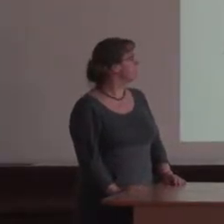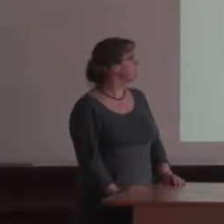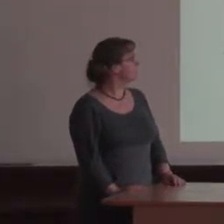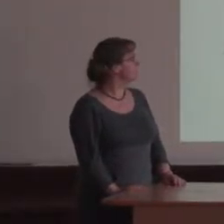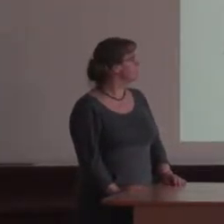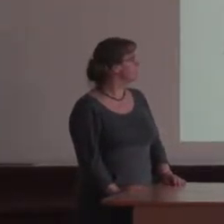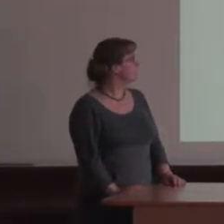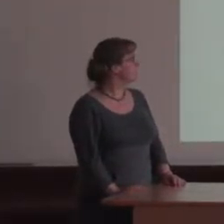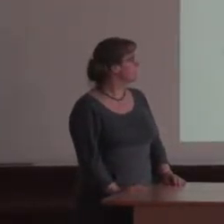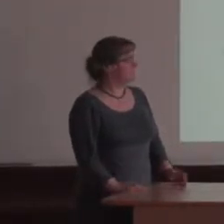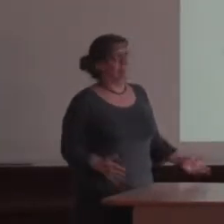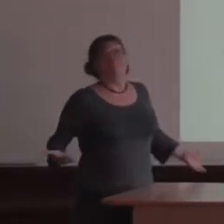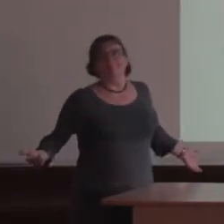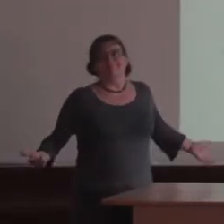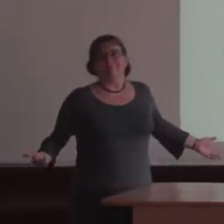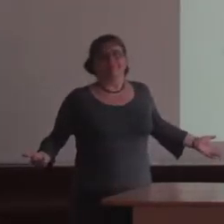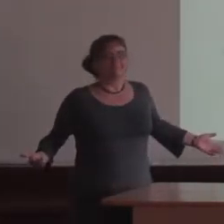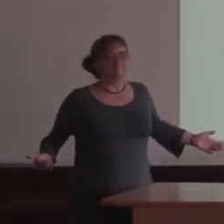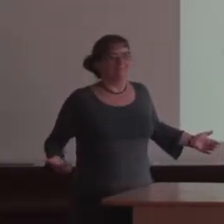Et du coup, ben, la combo de tout ça,